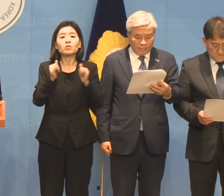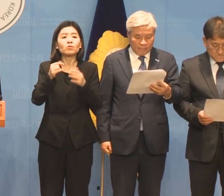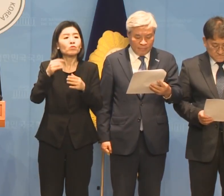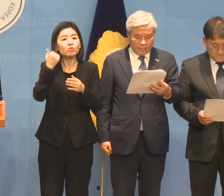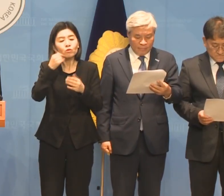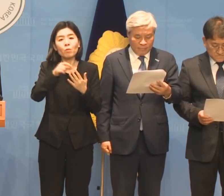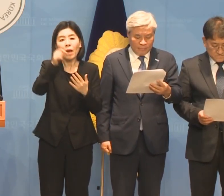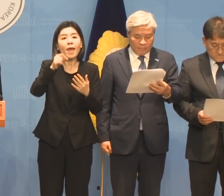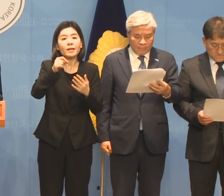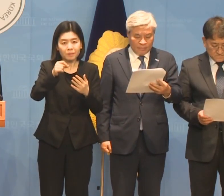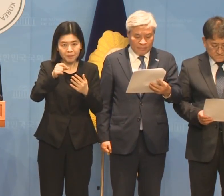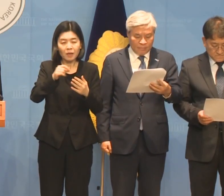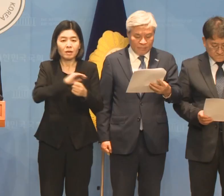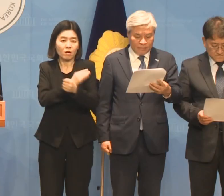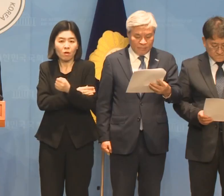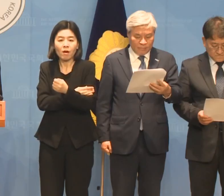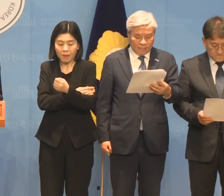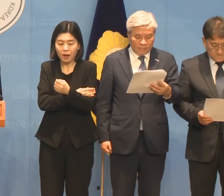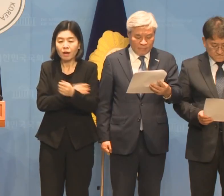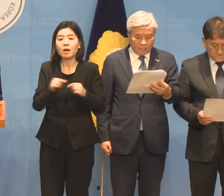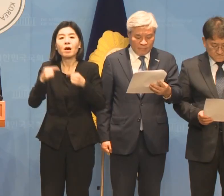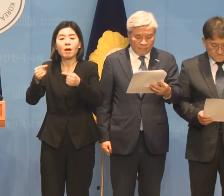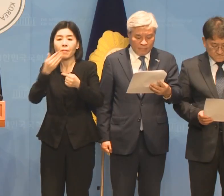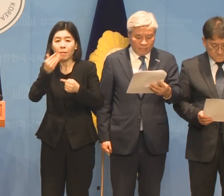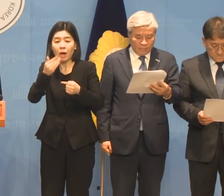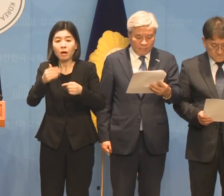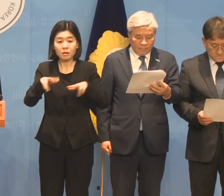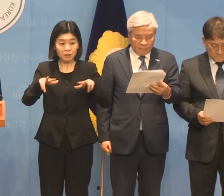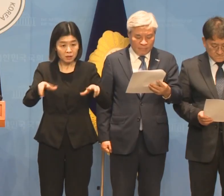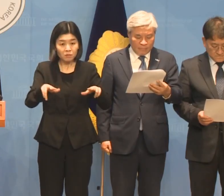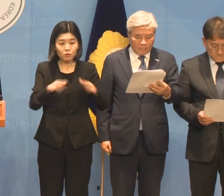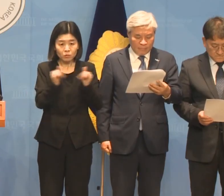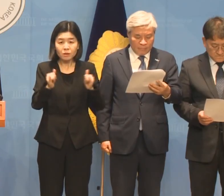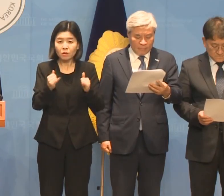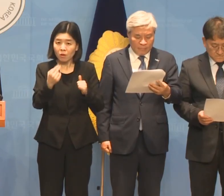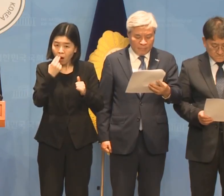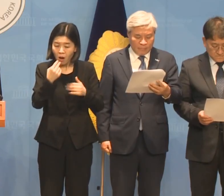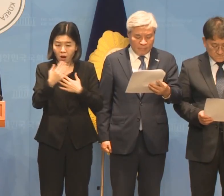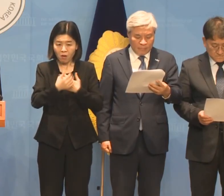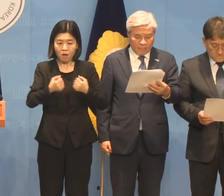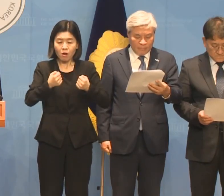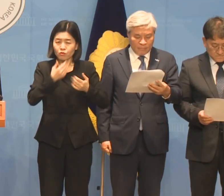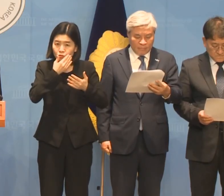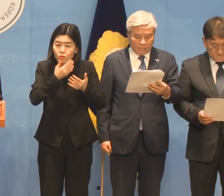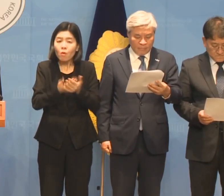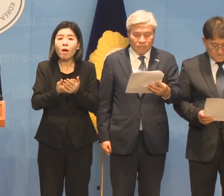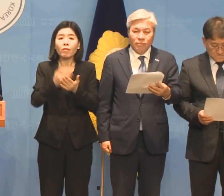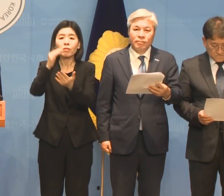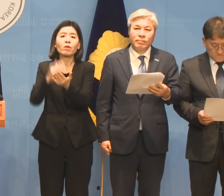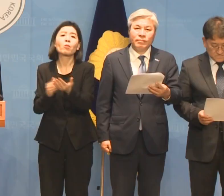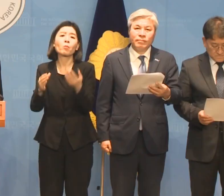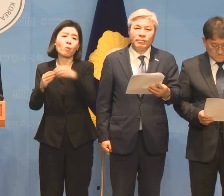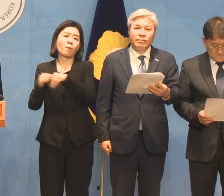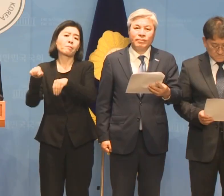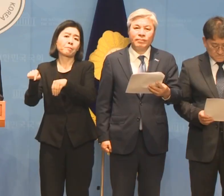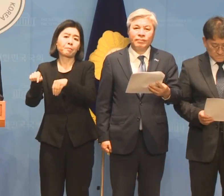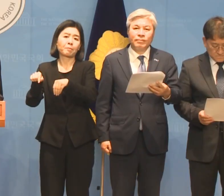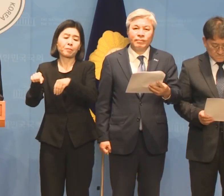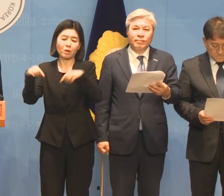미국과 협상은 국민의 건강과 생명에 직접적인 영향을 미치는 내용이 포함될 수밖에